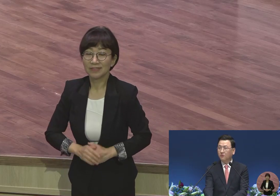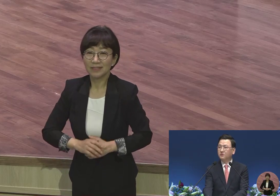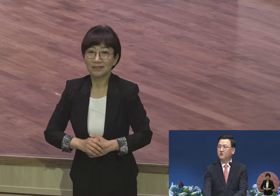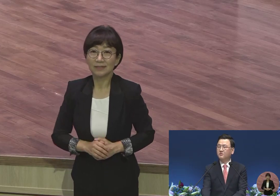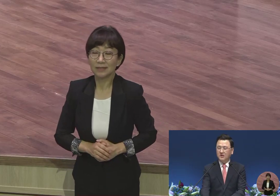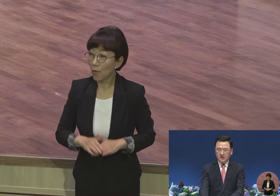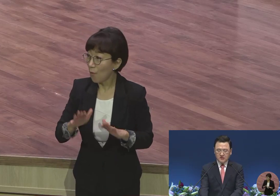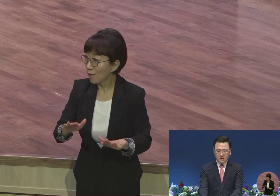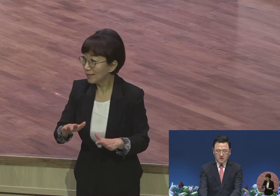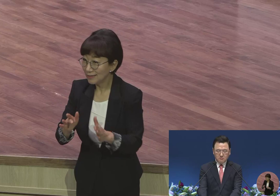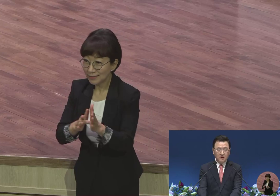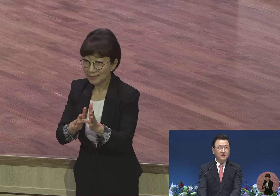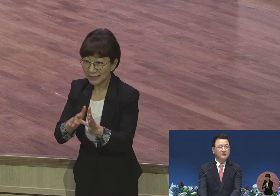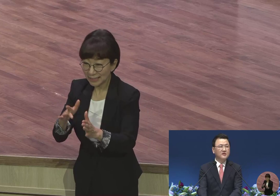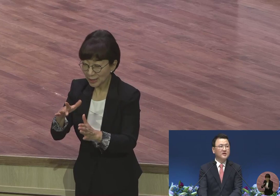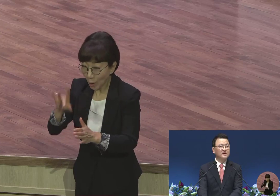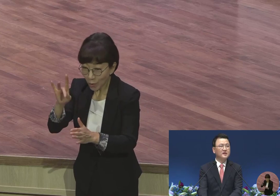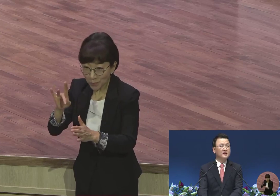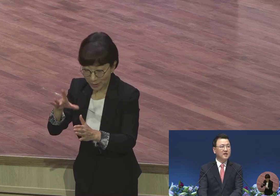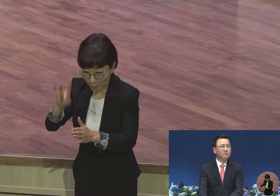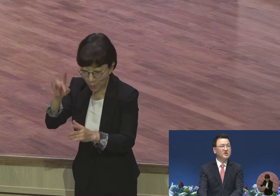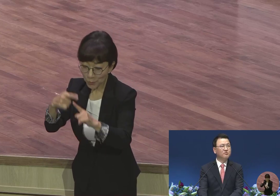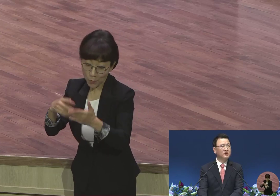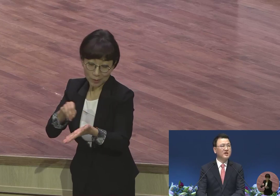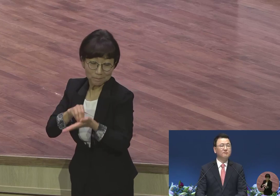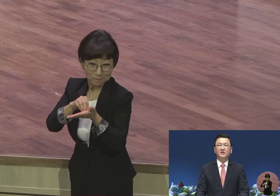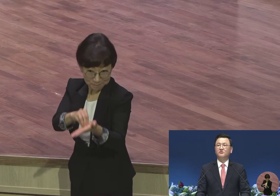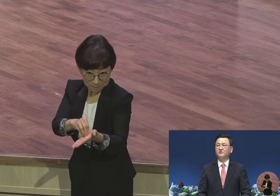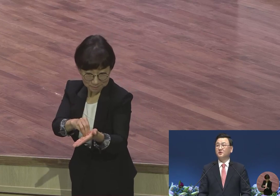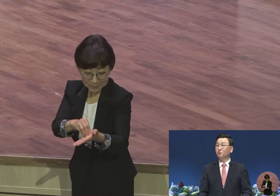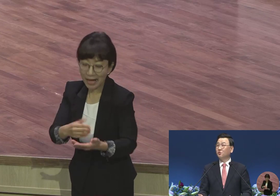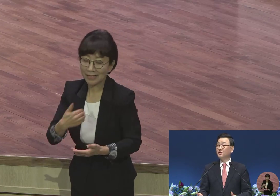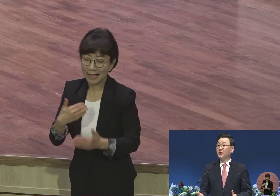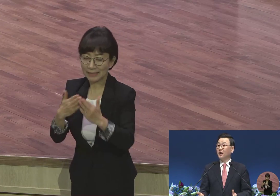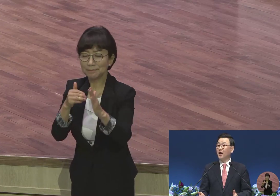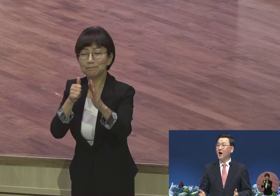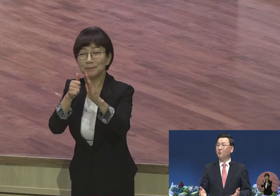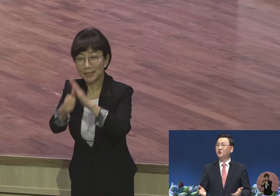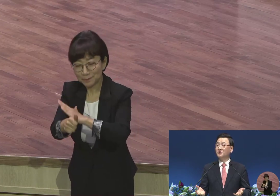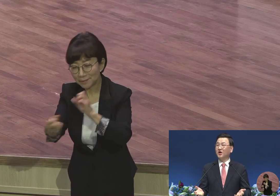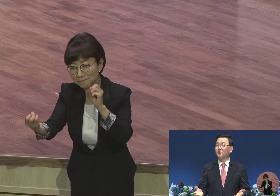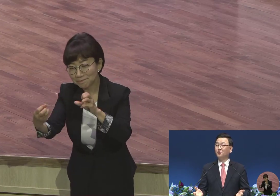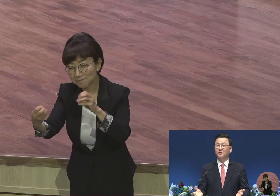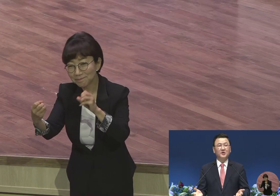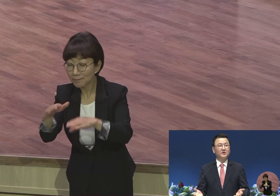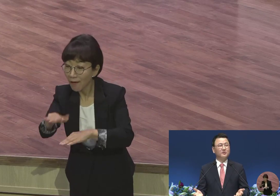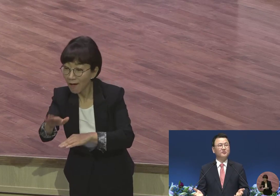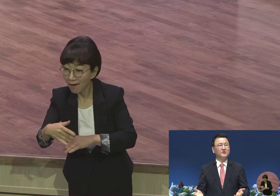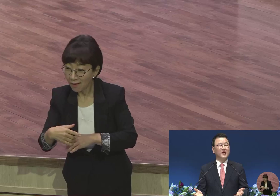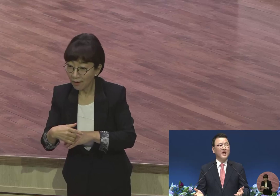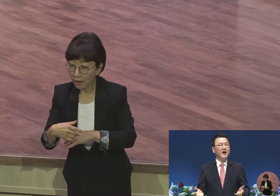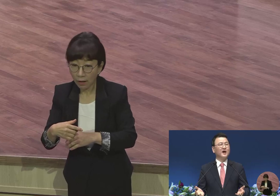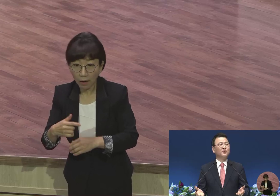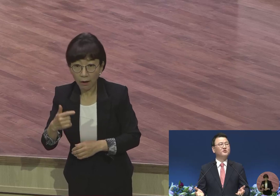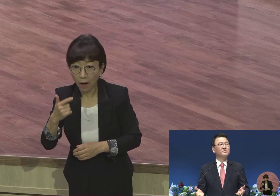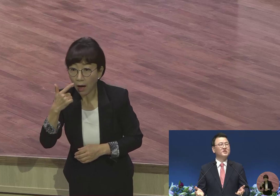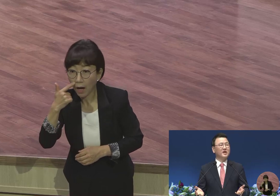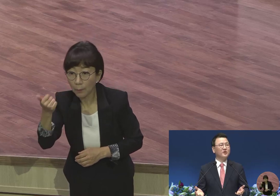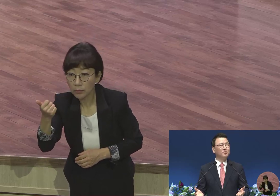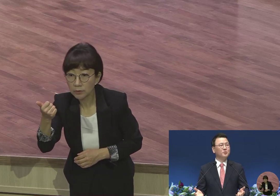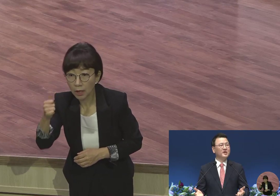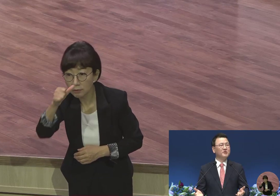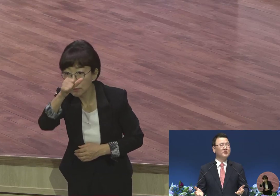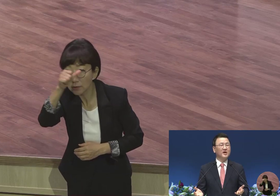새가족이 오셨습니다. 그래서 제가 신방을 했는데 남자분이에요. 남자분. 물어보니까 아버님이 장로님이에요. 여러분